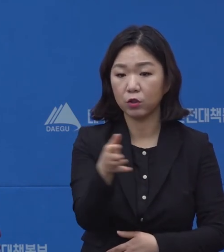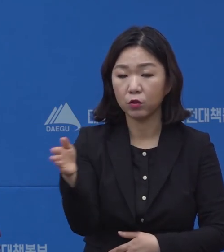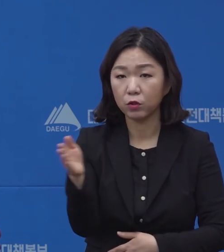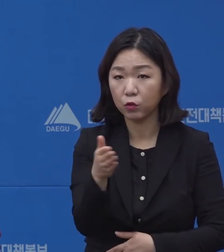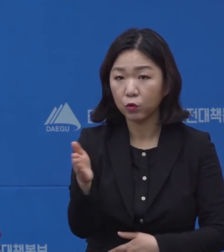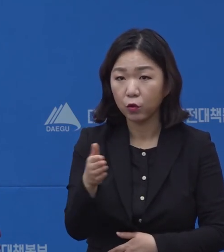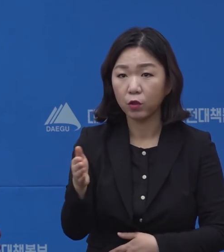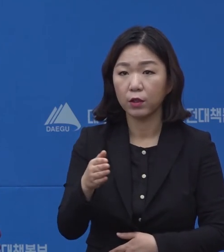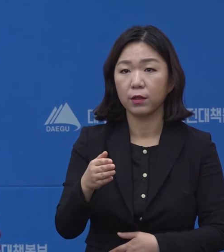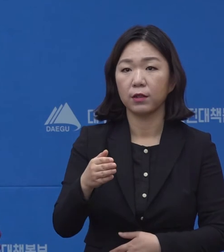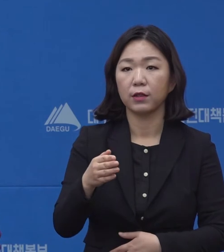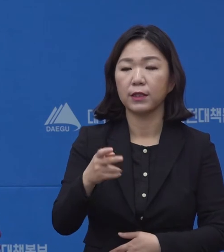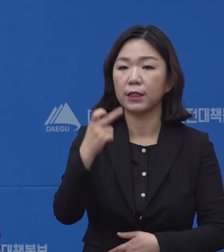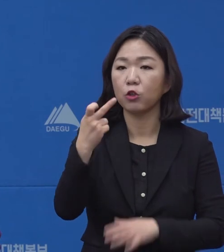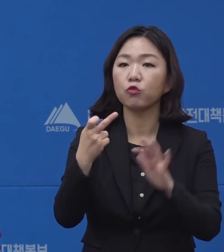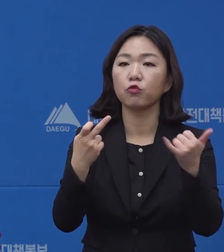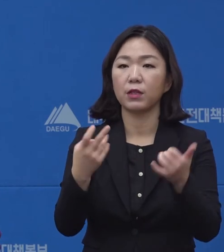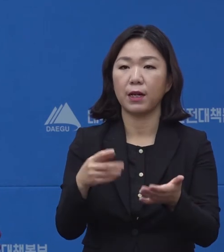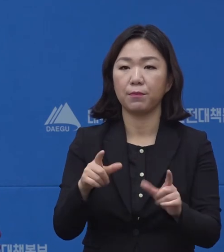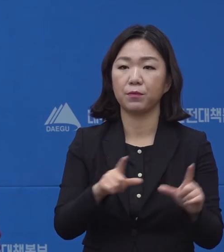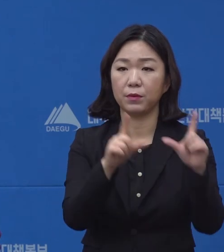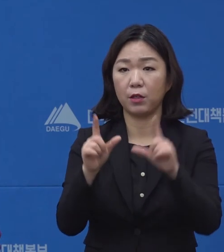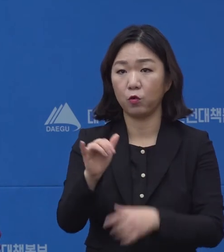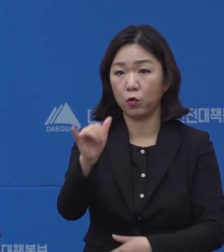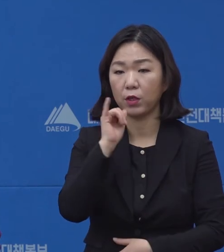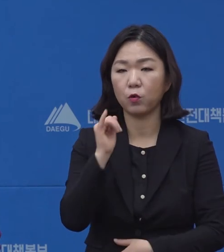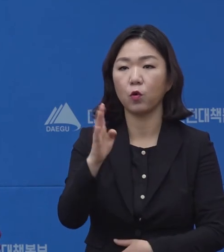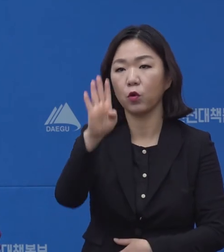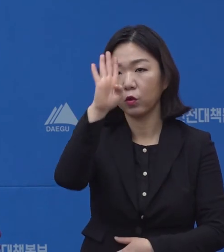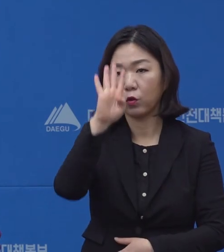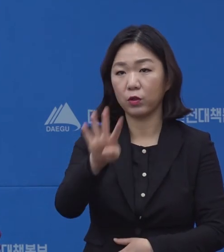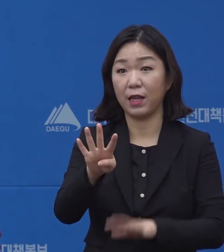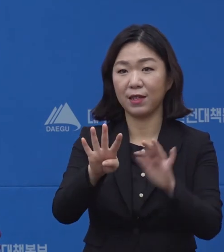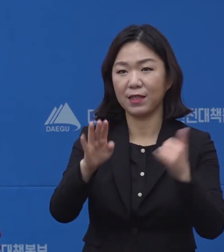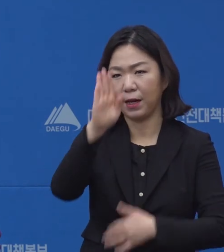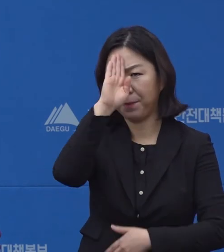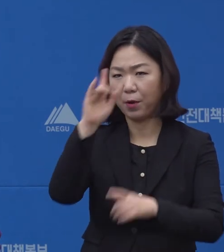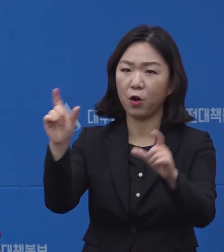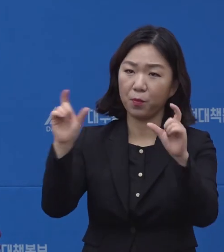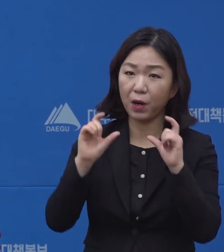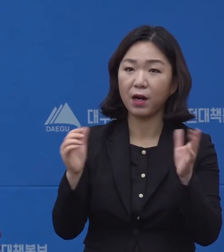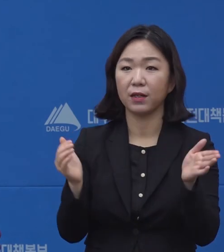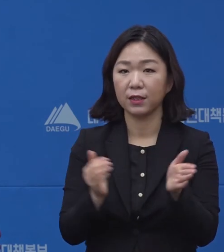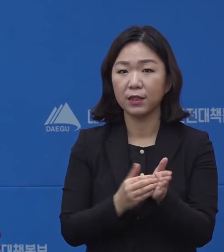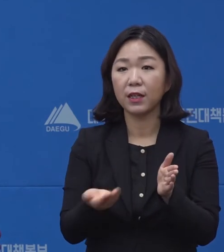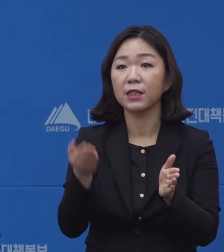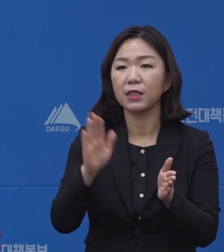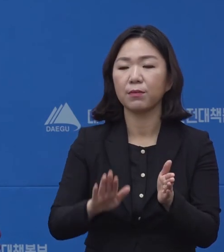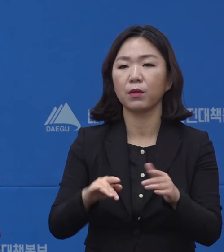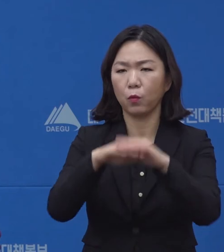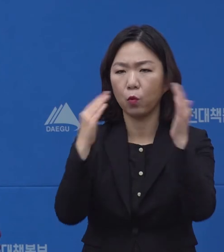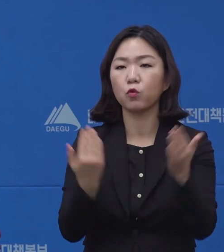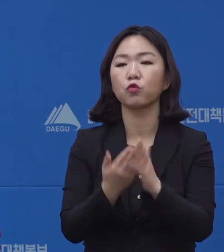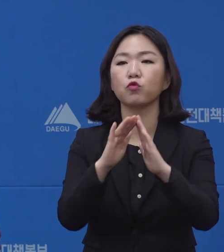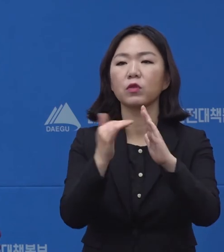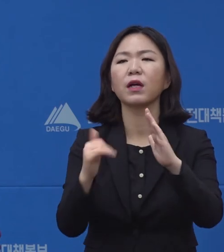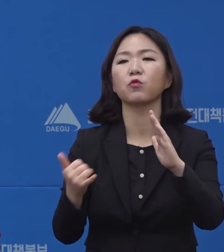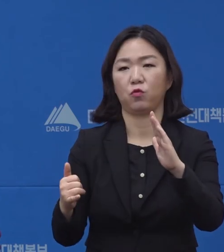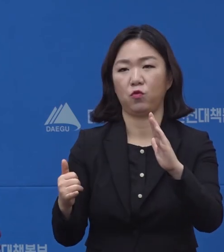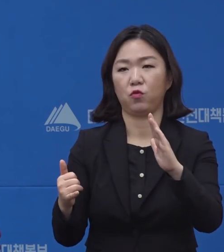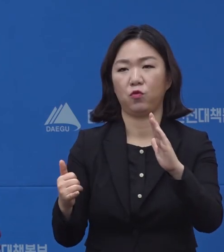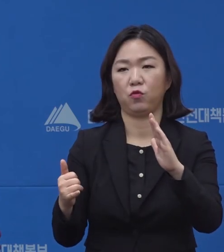8세대에 12명이 거주하여 4명의 확진자가 나왔지만 모두 가족 단위로 거주하고